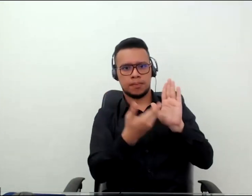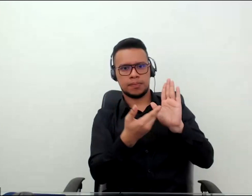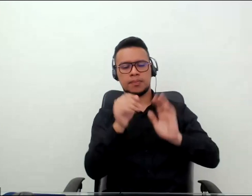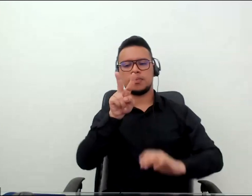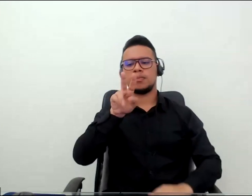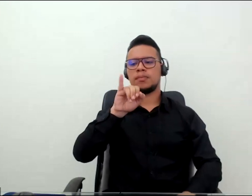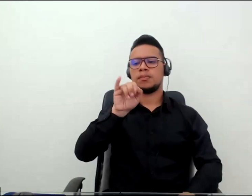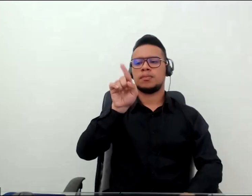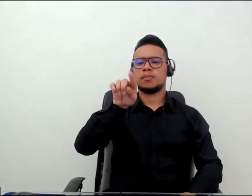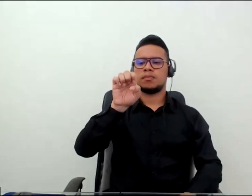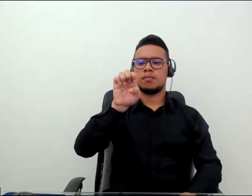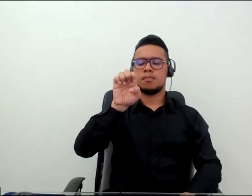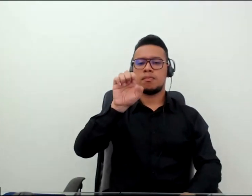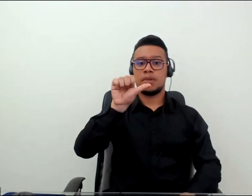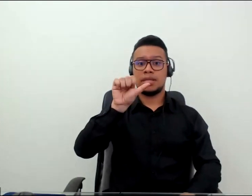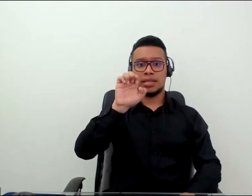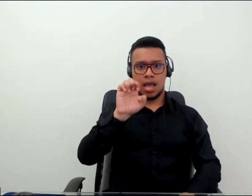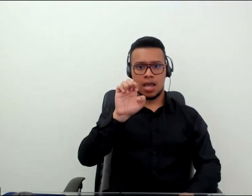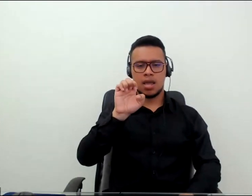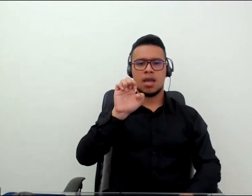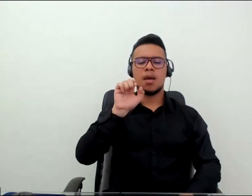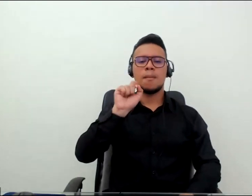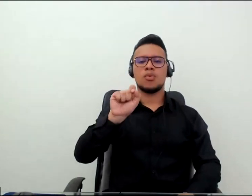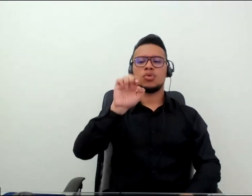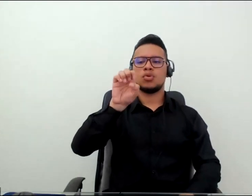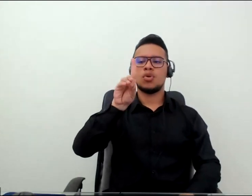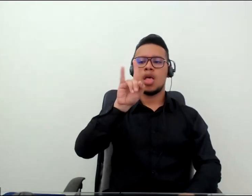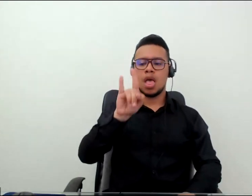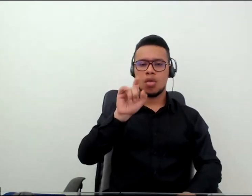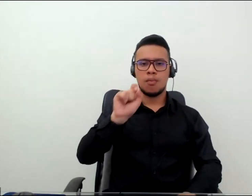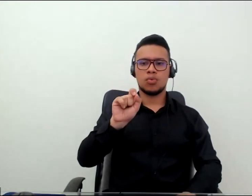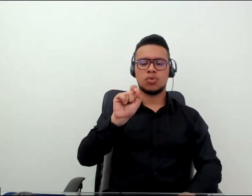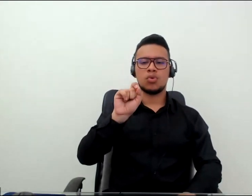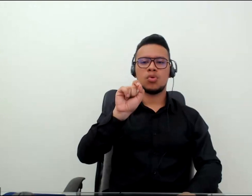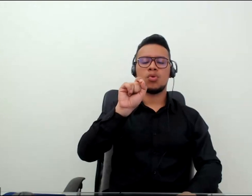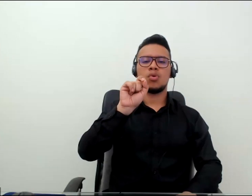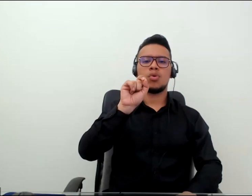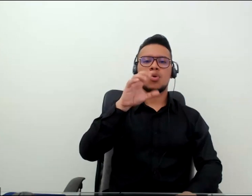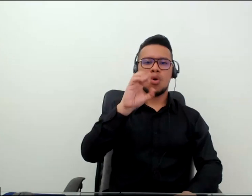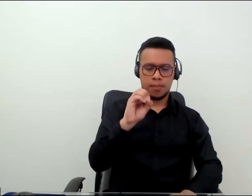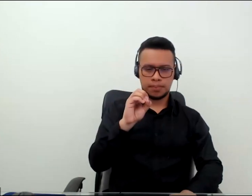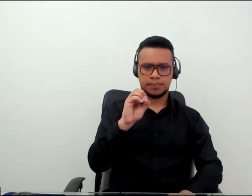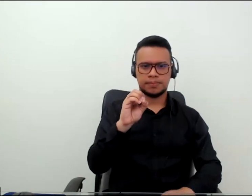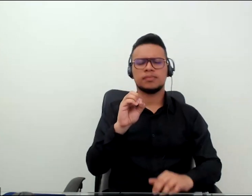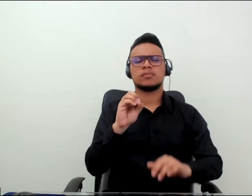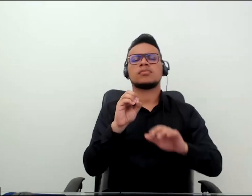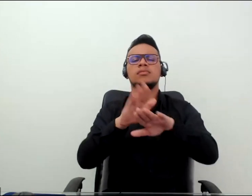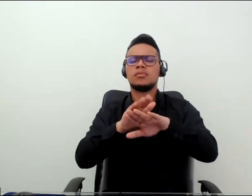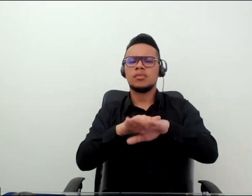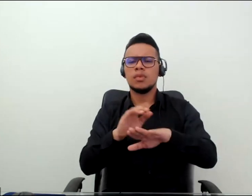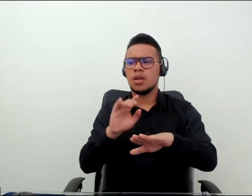com ingeniero Iván David pregunta debo tener un promedio de notas para continuar con el beneficio